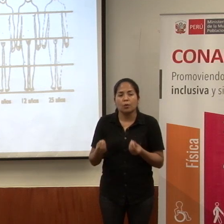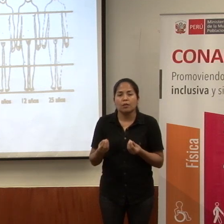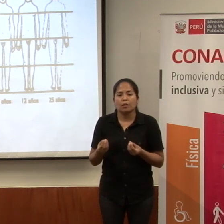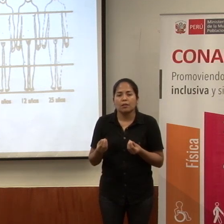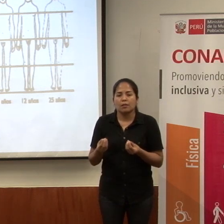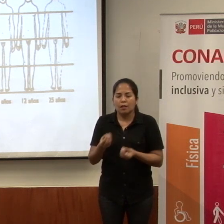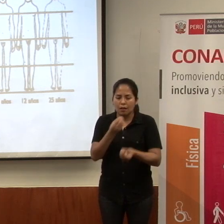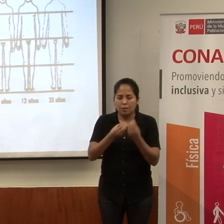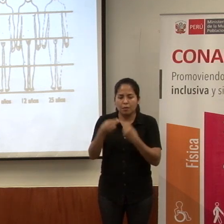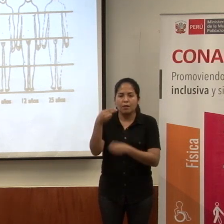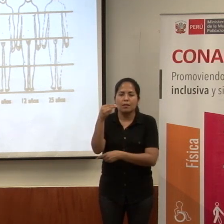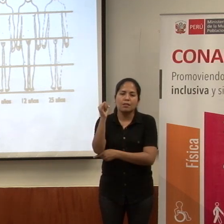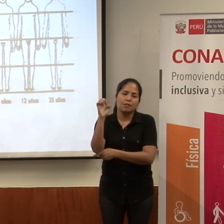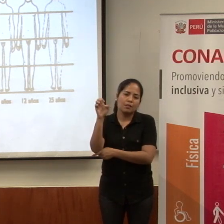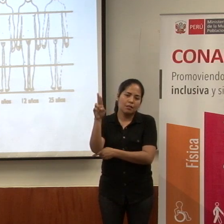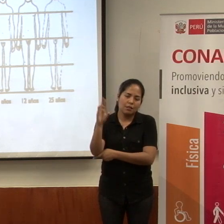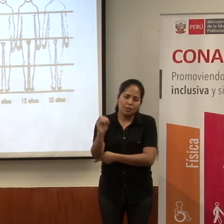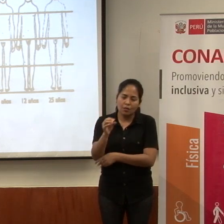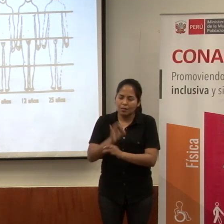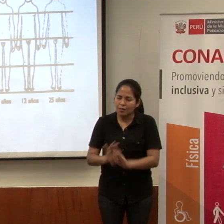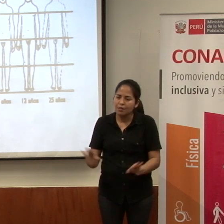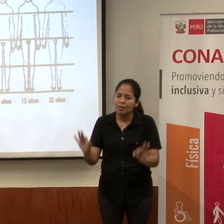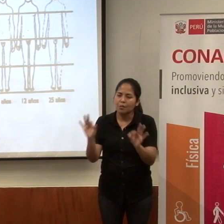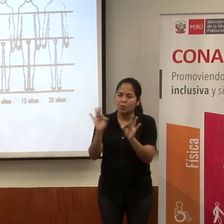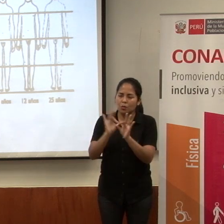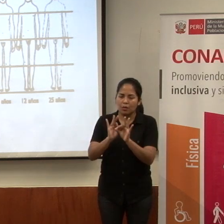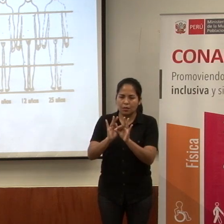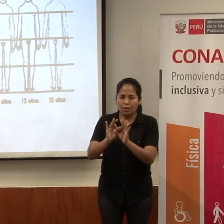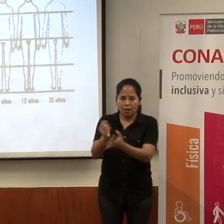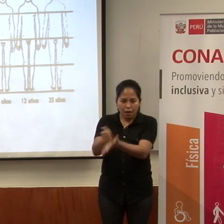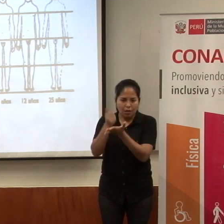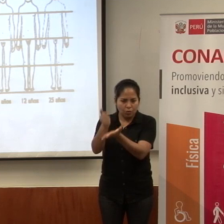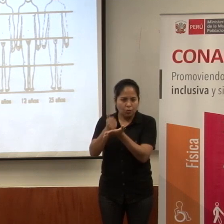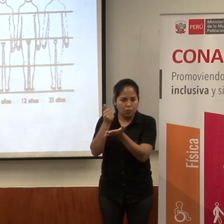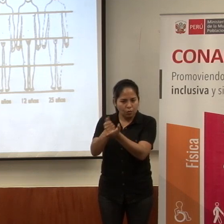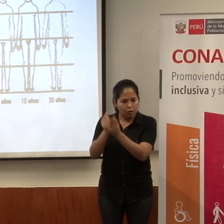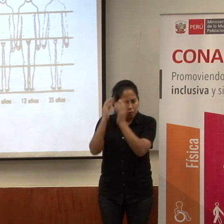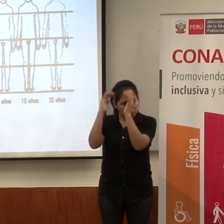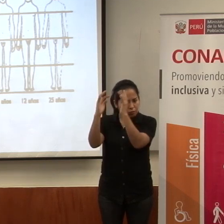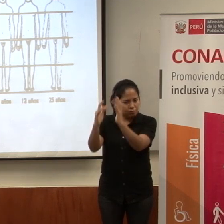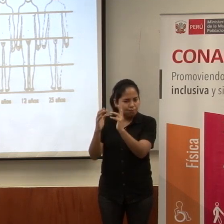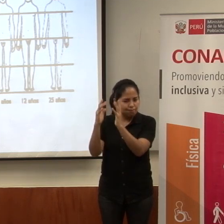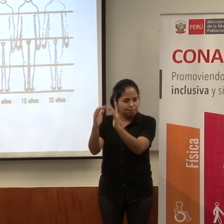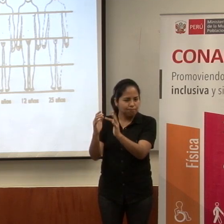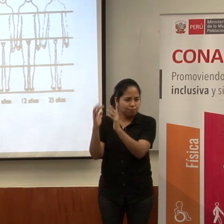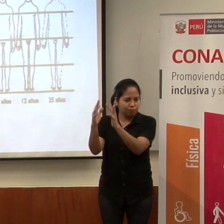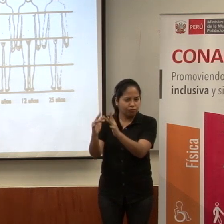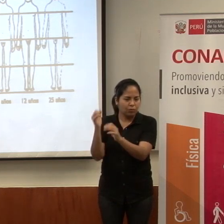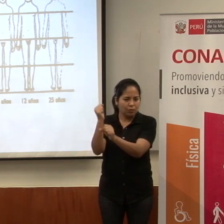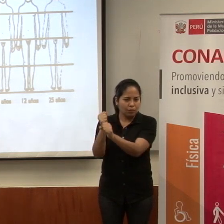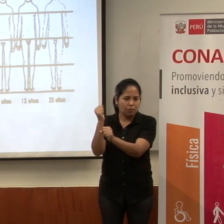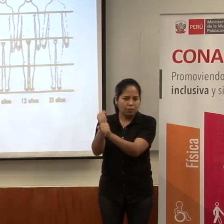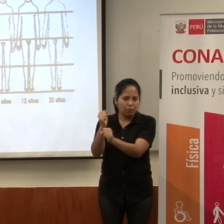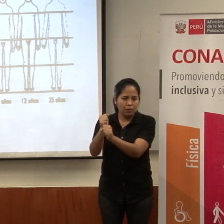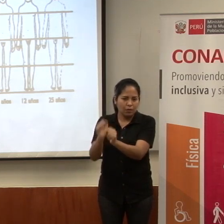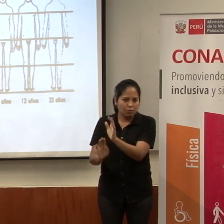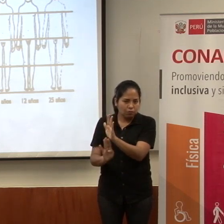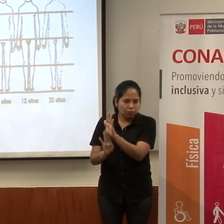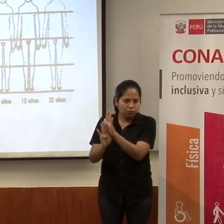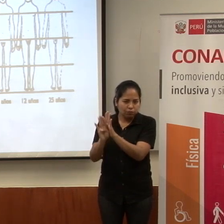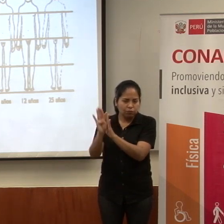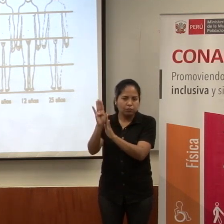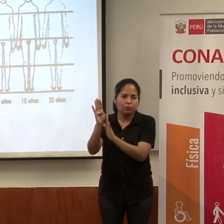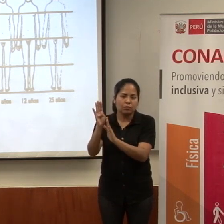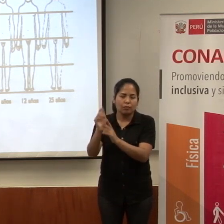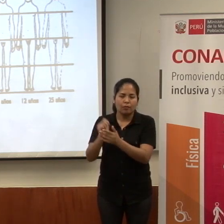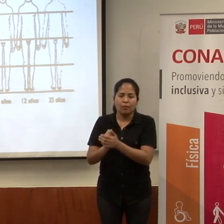qué? Porque el hierro es clave para el proceso de formación sináptica, o de formación de neurotransmisores. Hay 20 neurotransmisores, muchos de